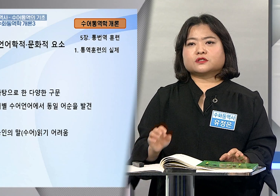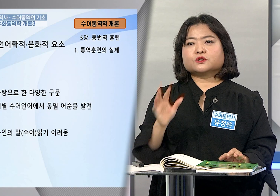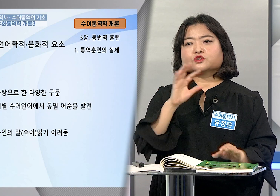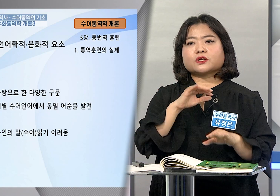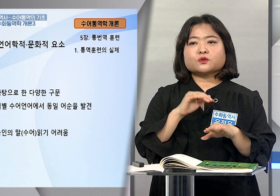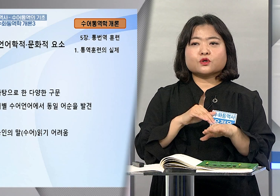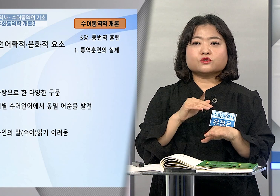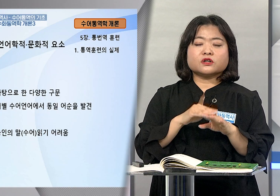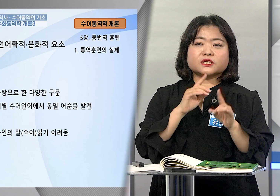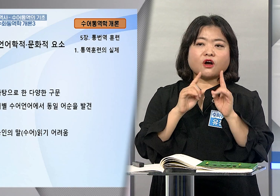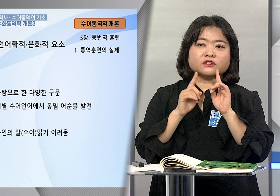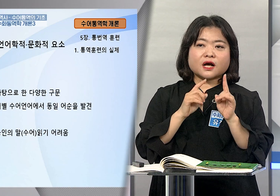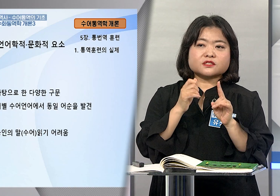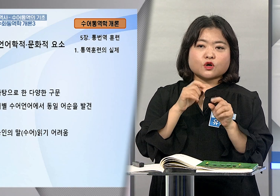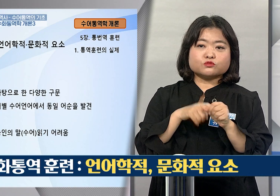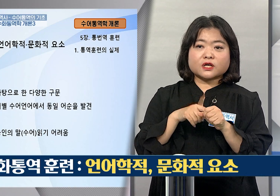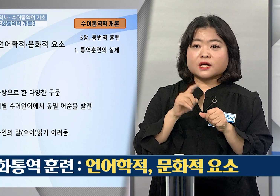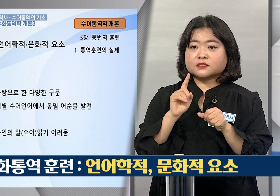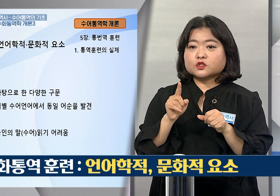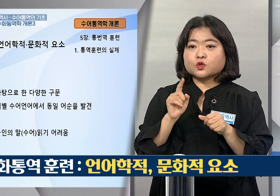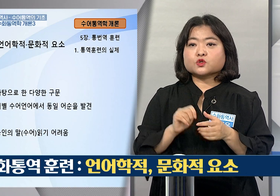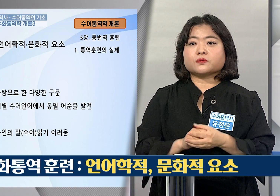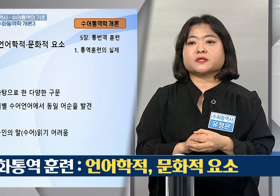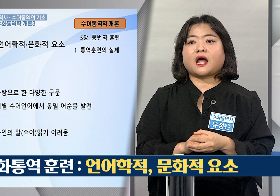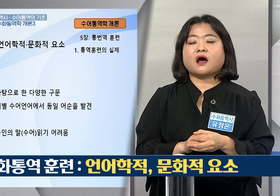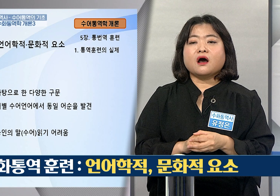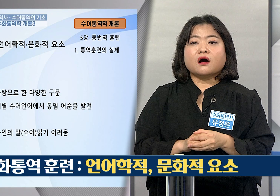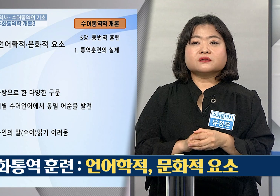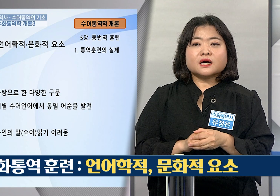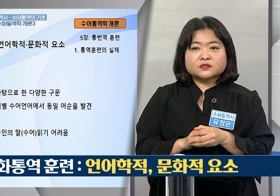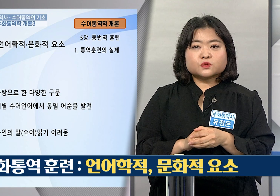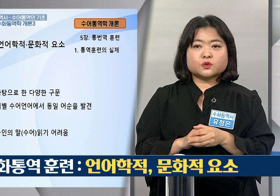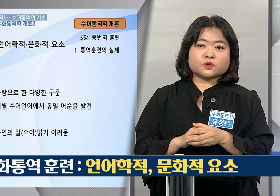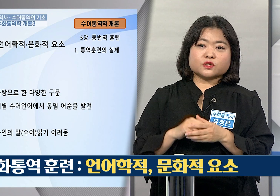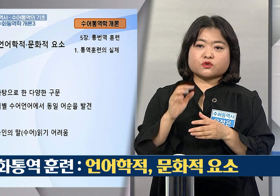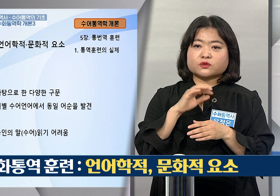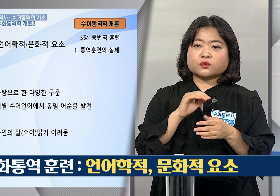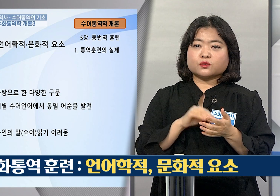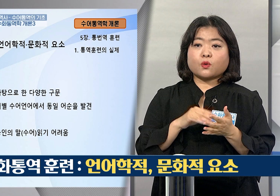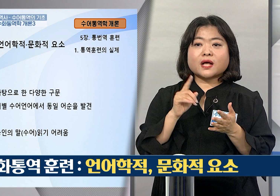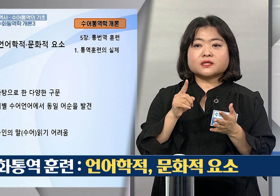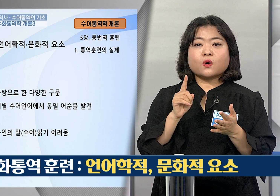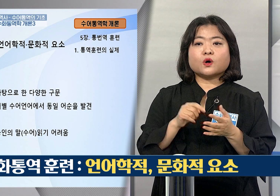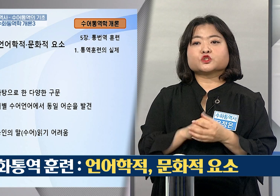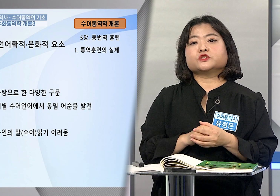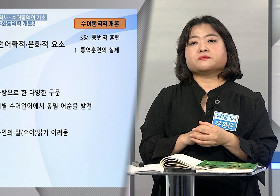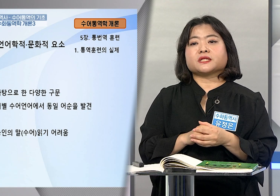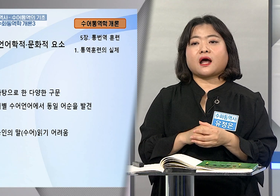그리고 수화통역 훈련이 언어학적, 문화적 요소입니다. 언어학적 요소의 수화통역 훈련 화제와 어순입니다.